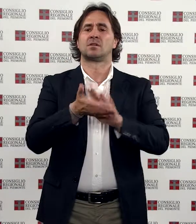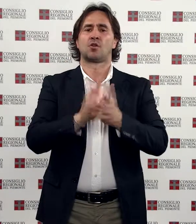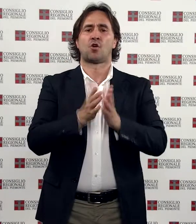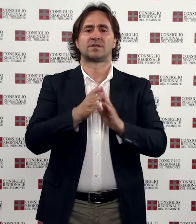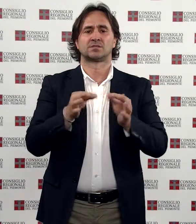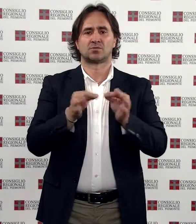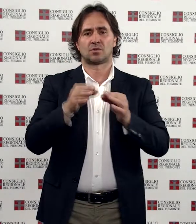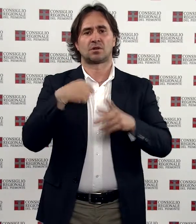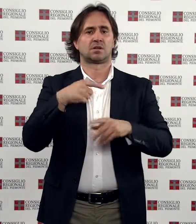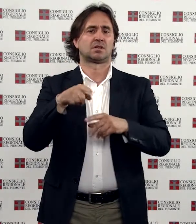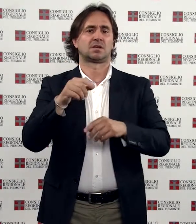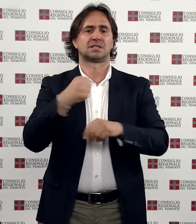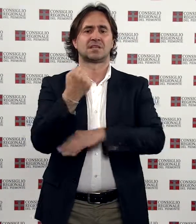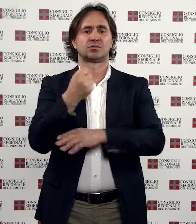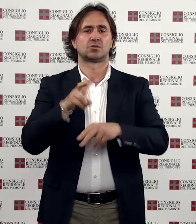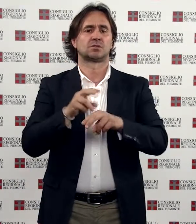Servizio Sanitario Nazionale.